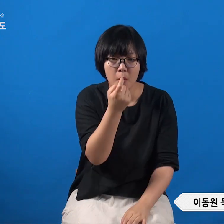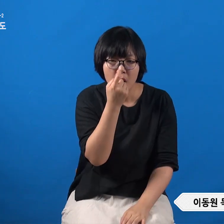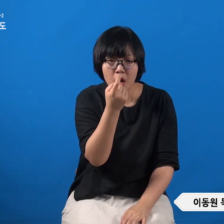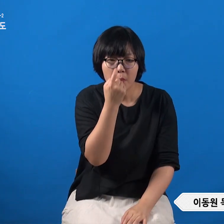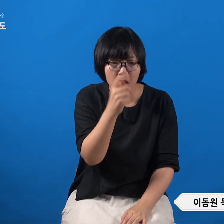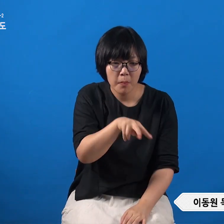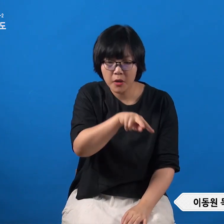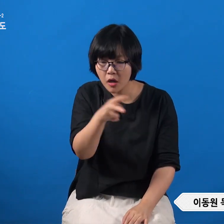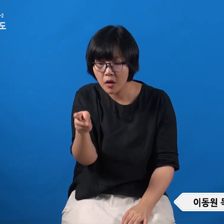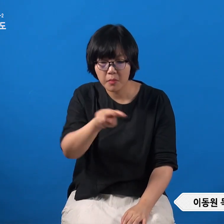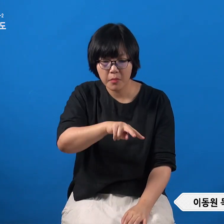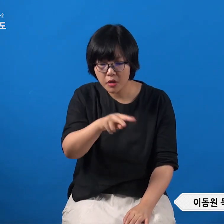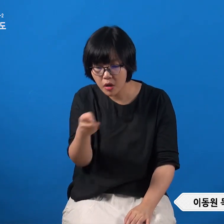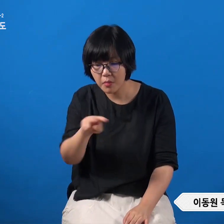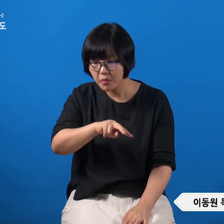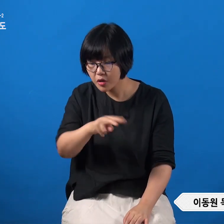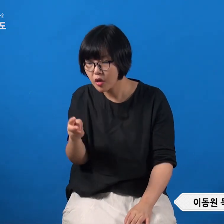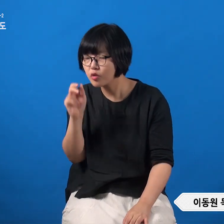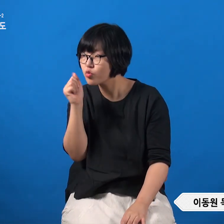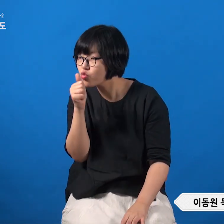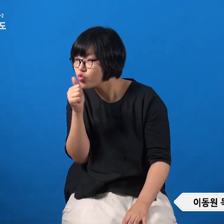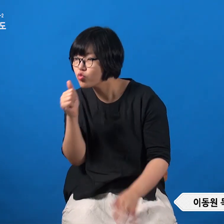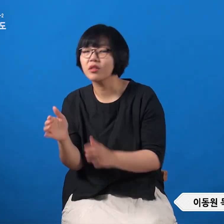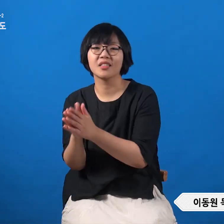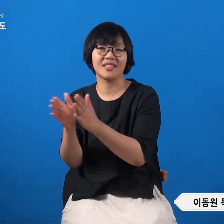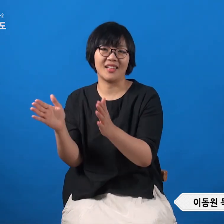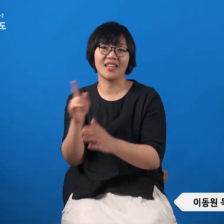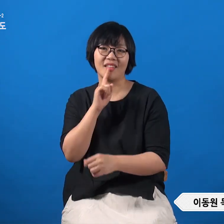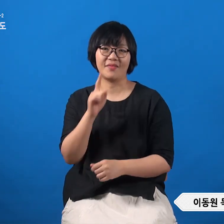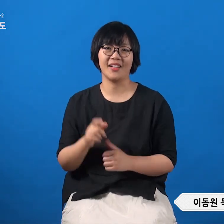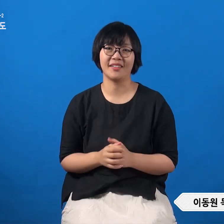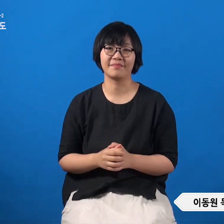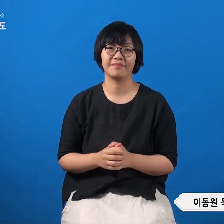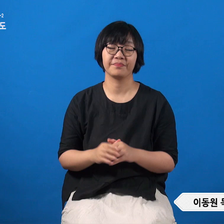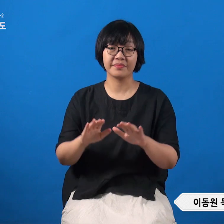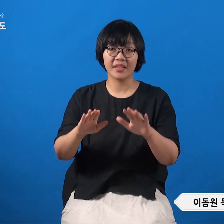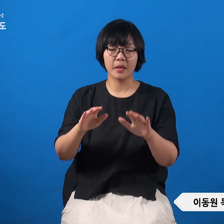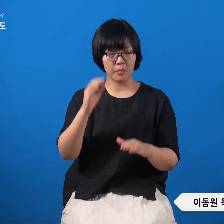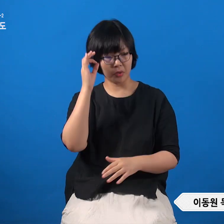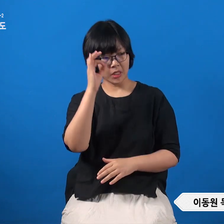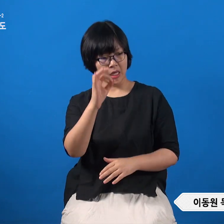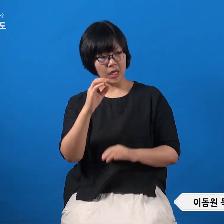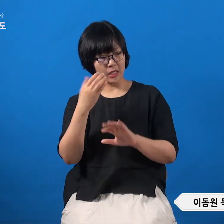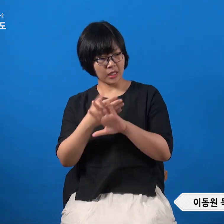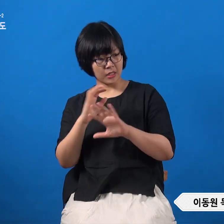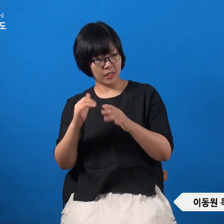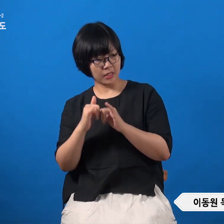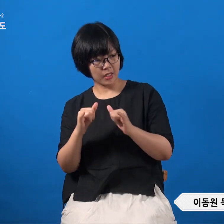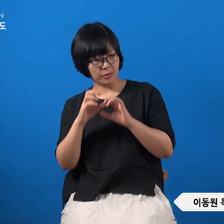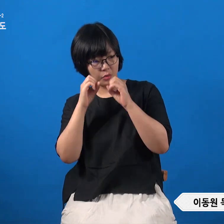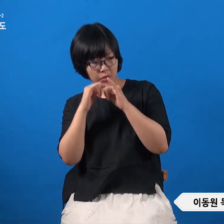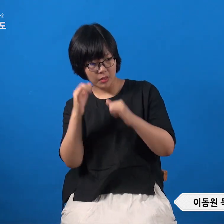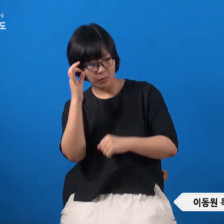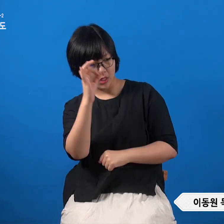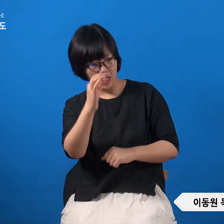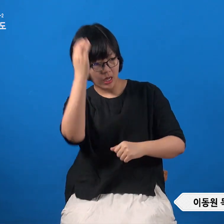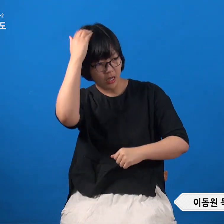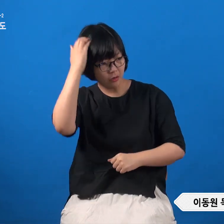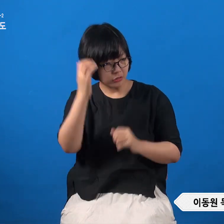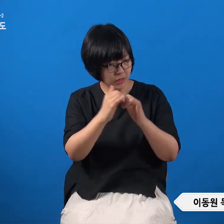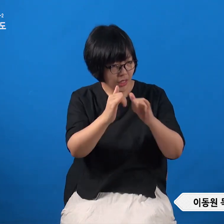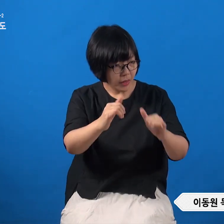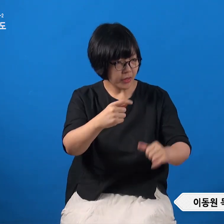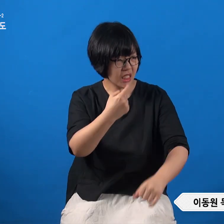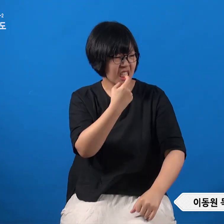아침, 그리고 깨끗함, 고요함. 한국 사람들이 흰 옷을 좋아하고 깨끗함을 좋아한다. 그래서